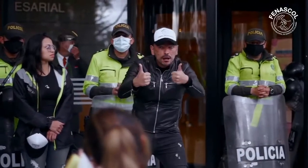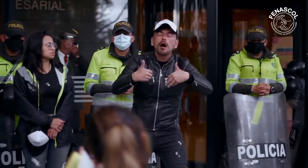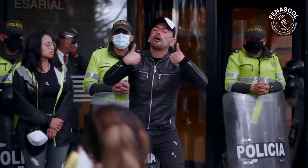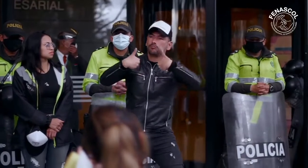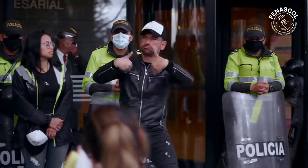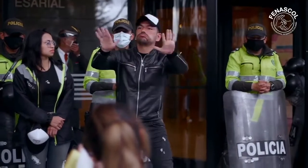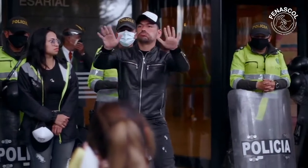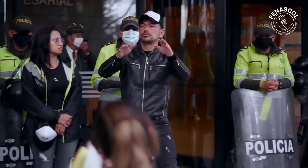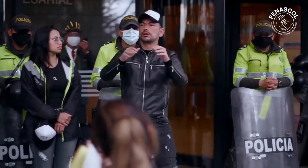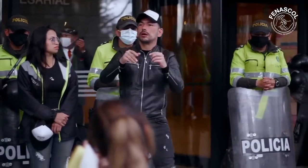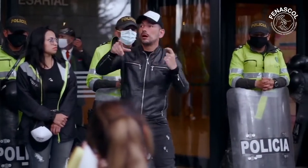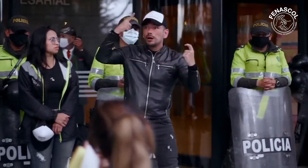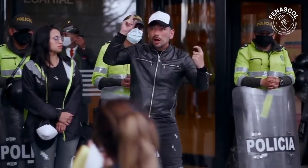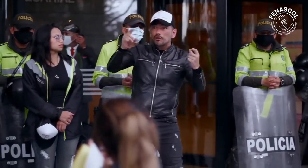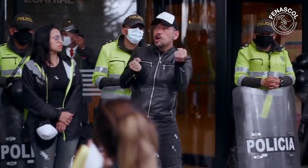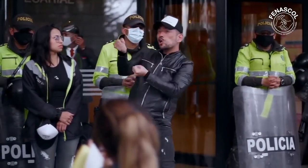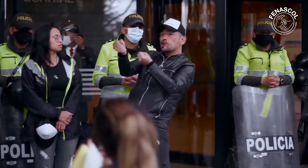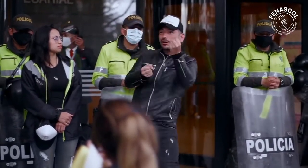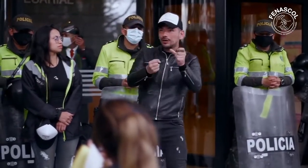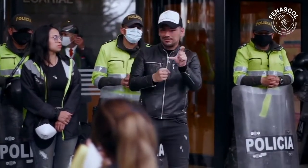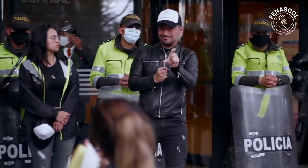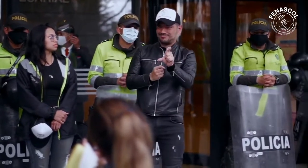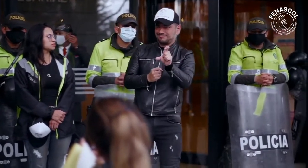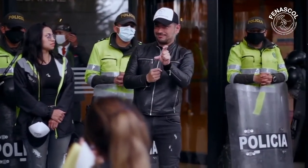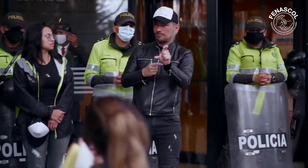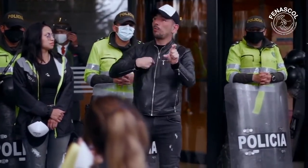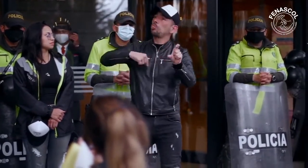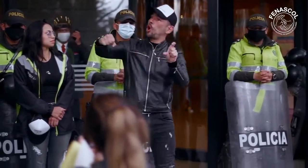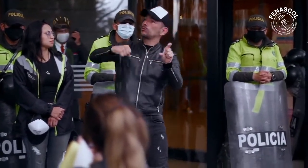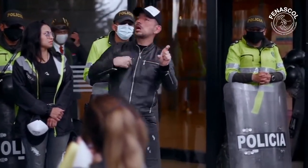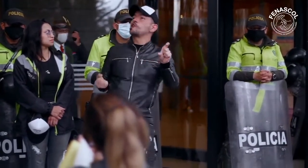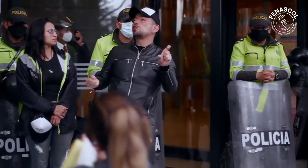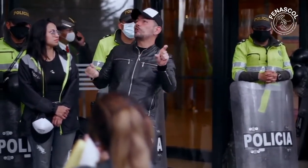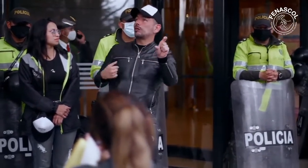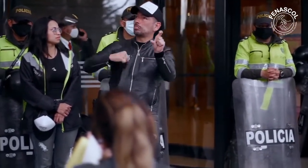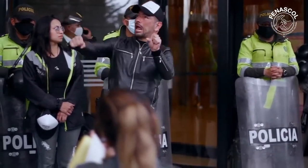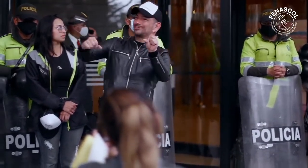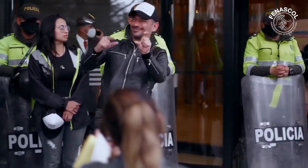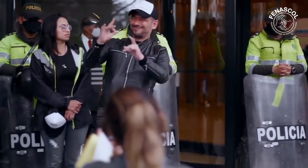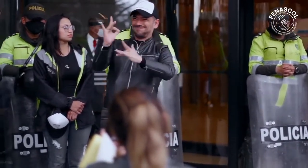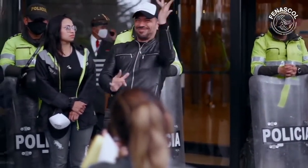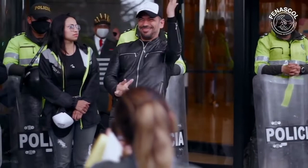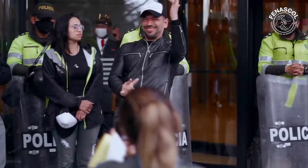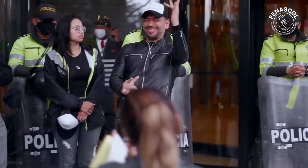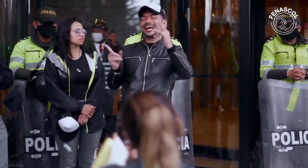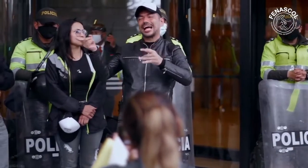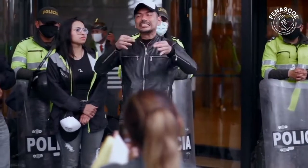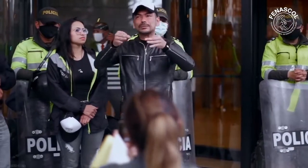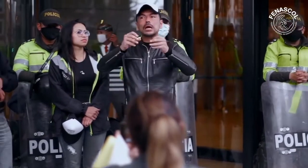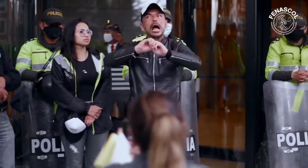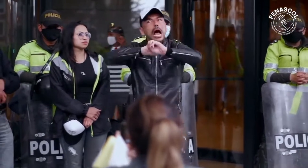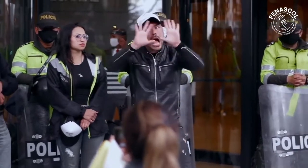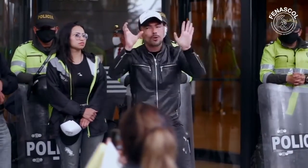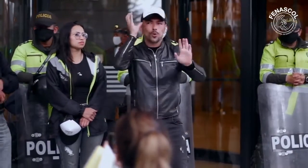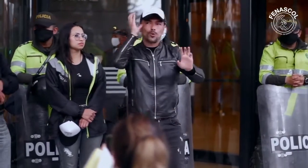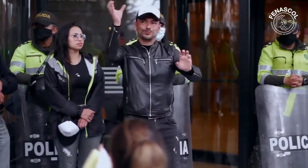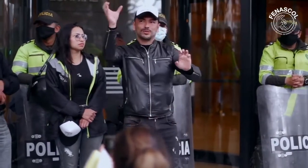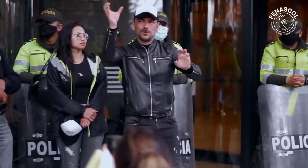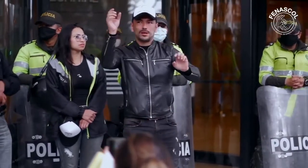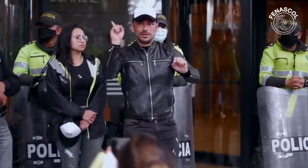Manejar, perfecto. Pero algunos que no saben y que andan por ahí creyendo que por tener la licencia pueden conducir sin saber es un poco incoherente, entonces